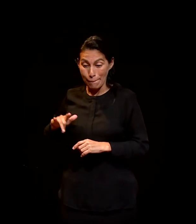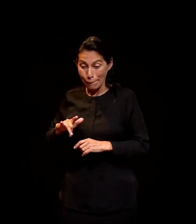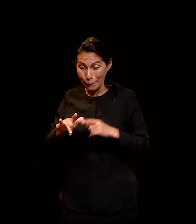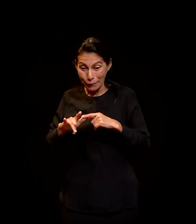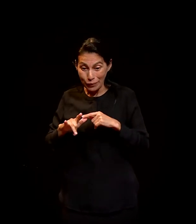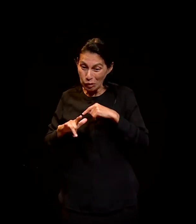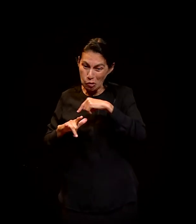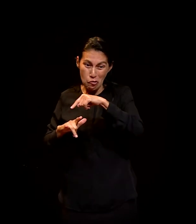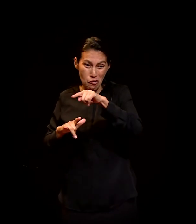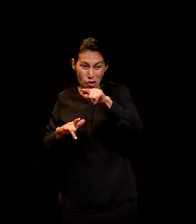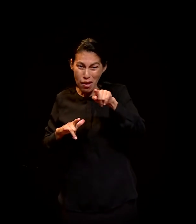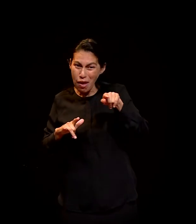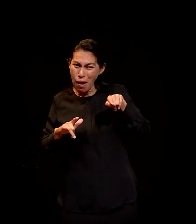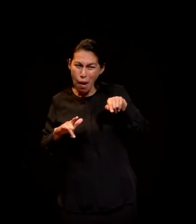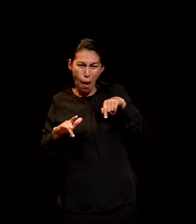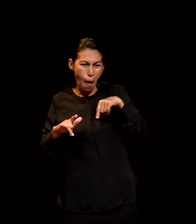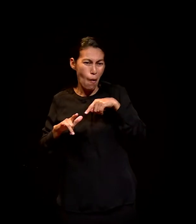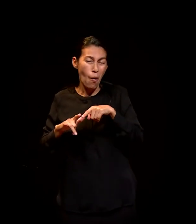extraño